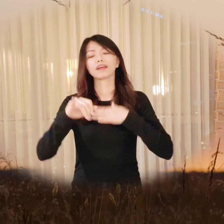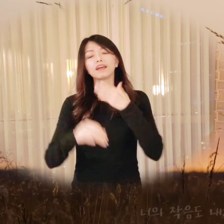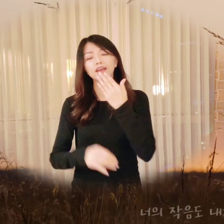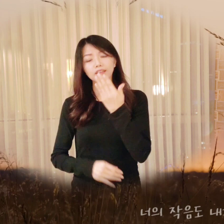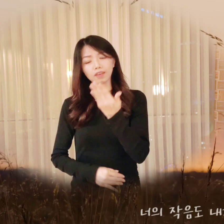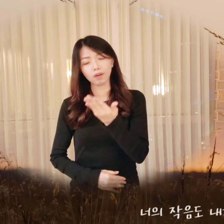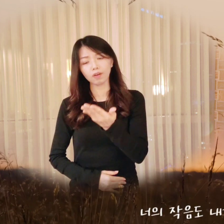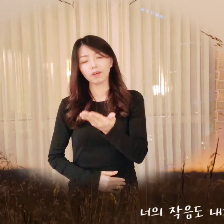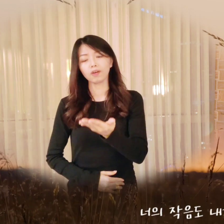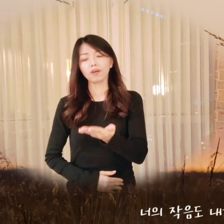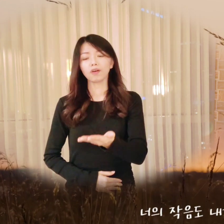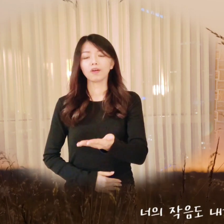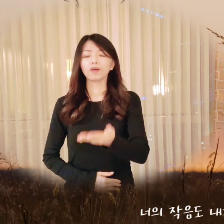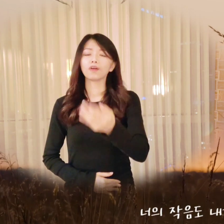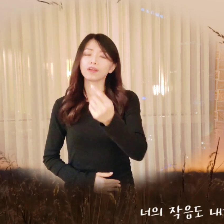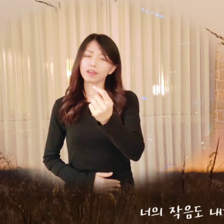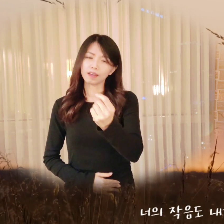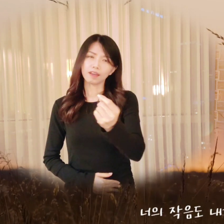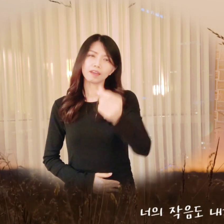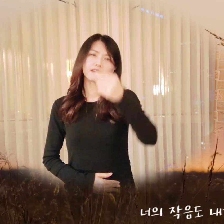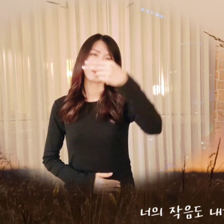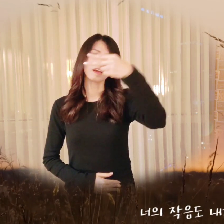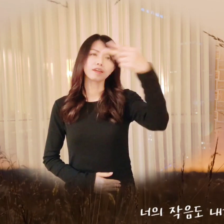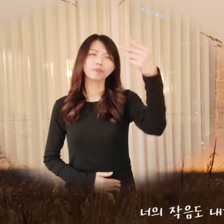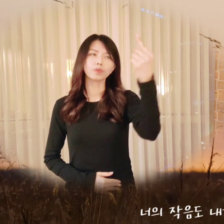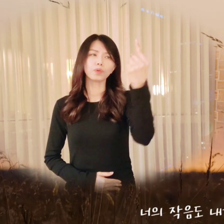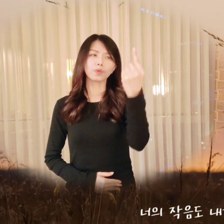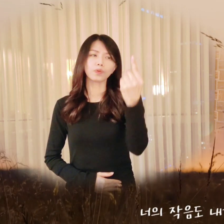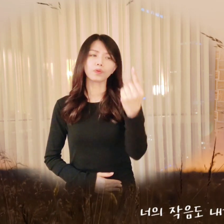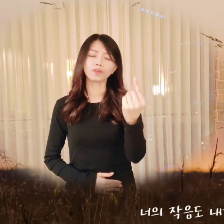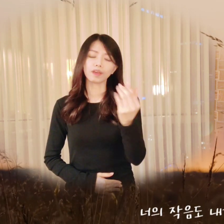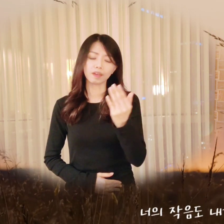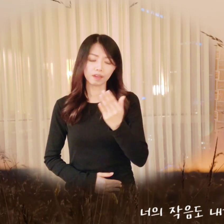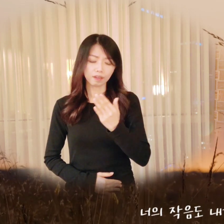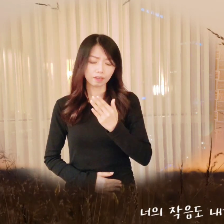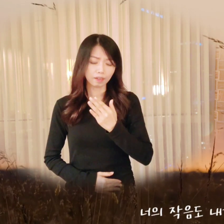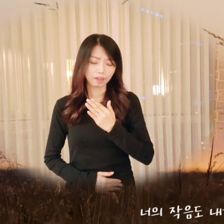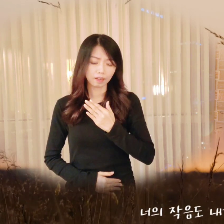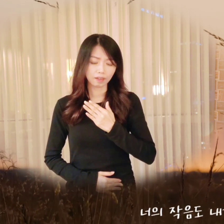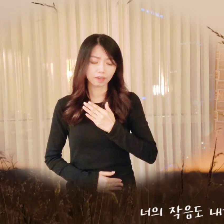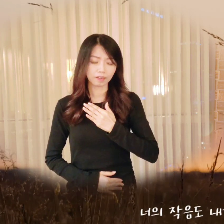따라 너의 자금도